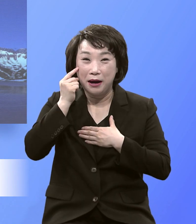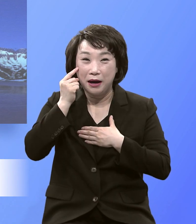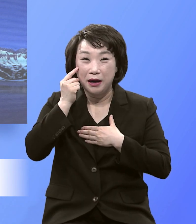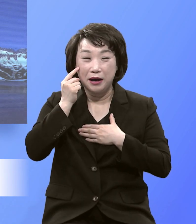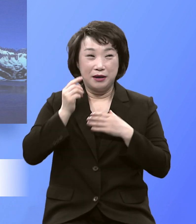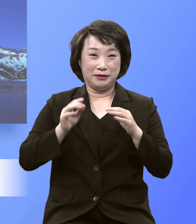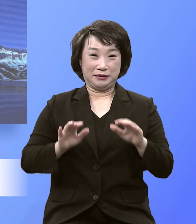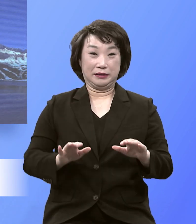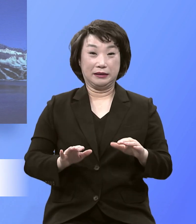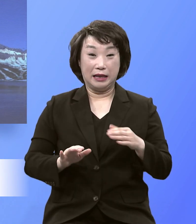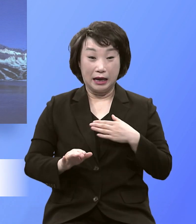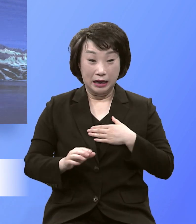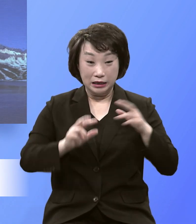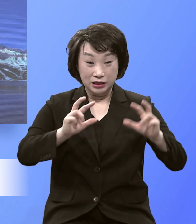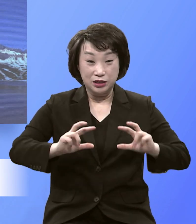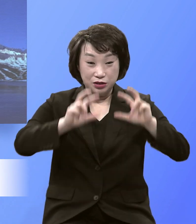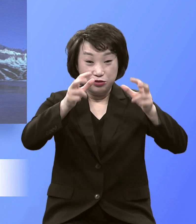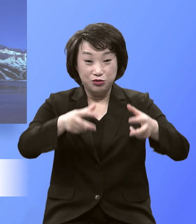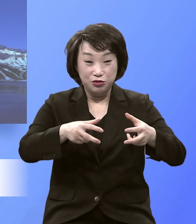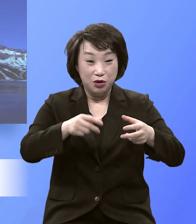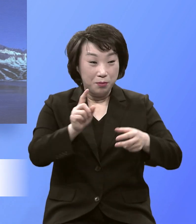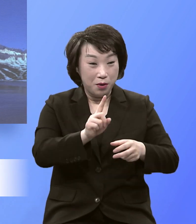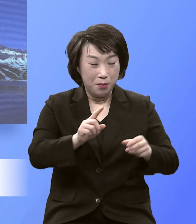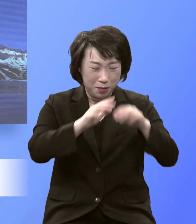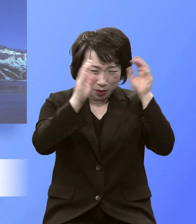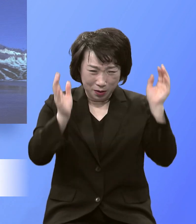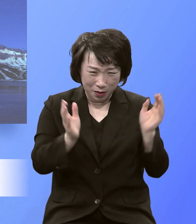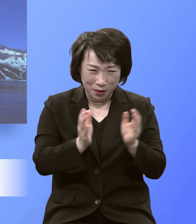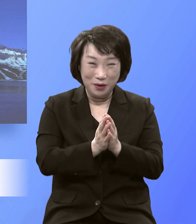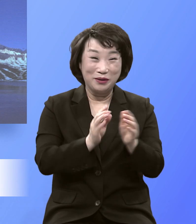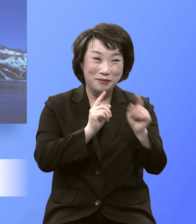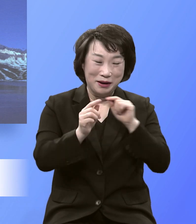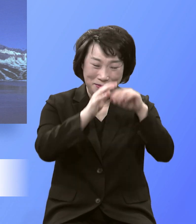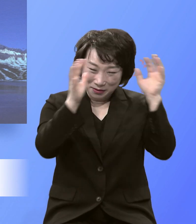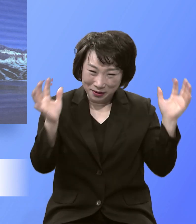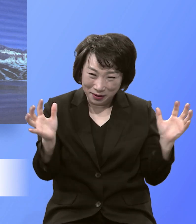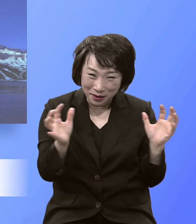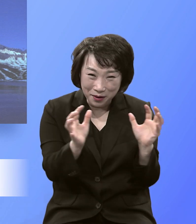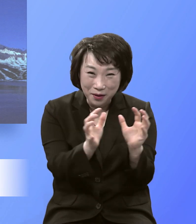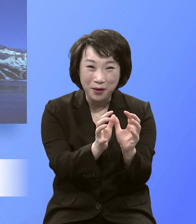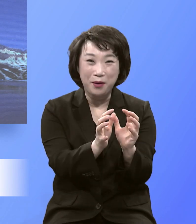내가 이 지구촌에 있는 모든 언어를